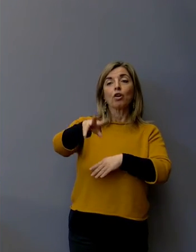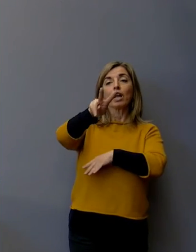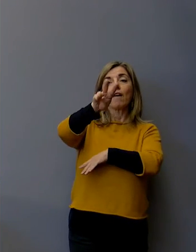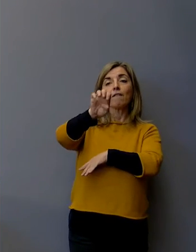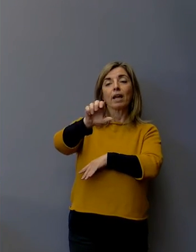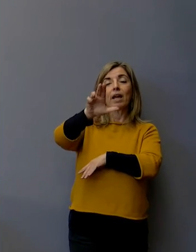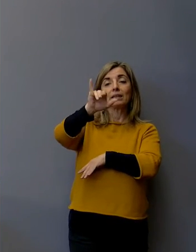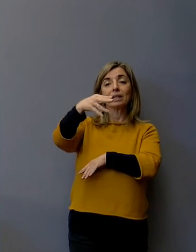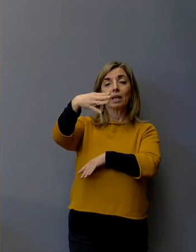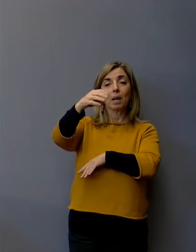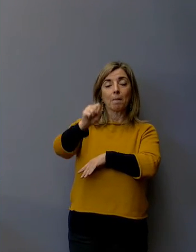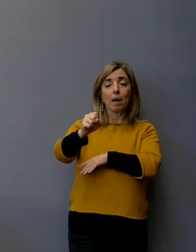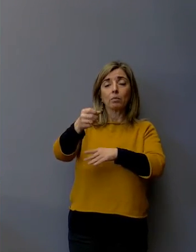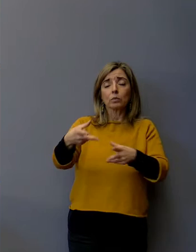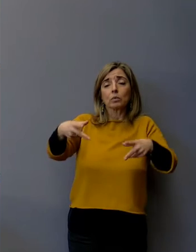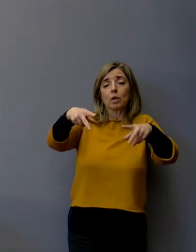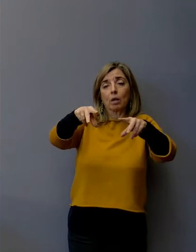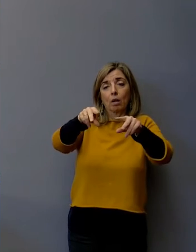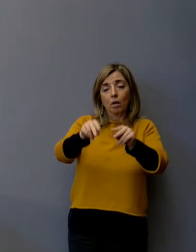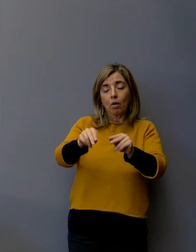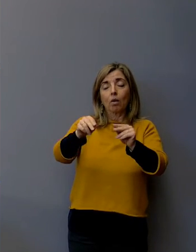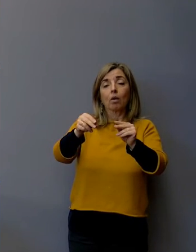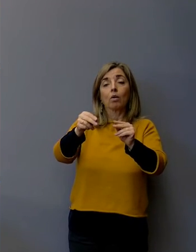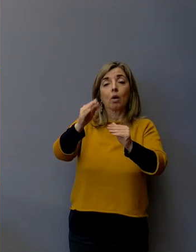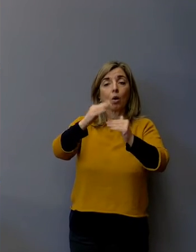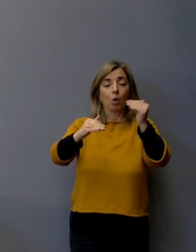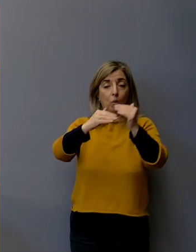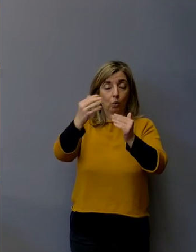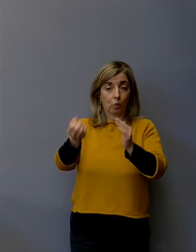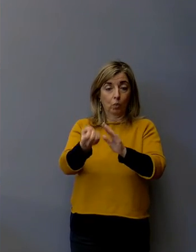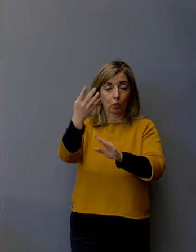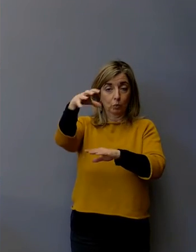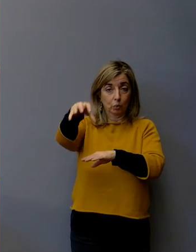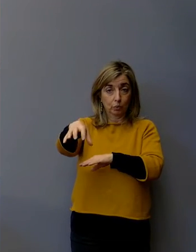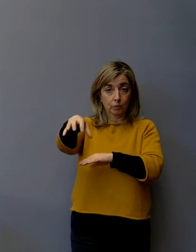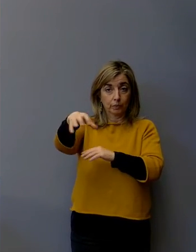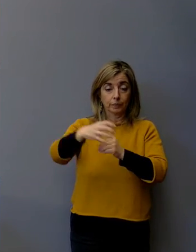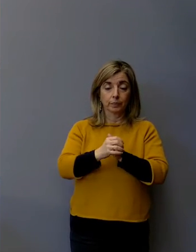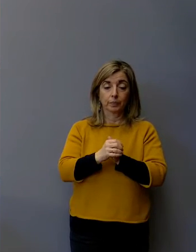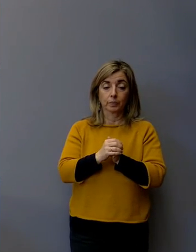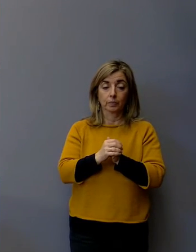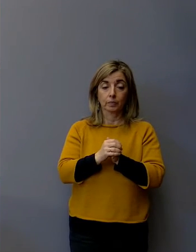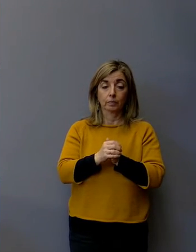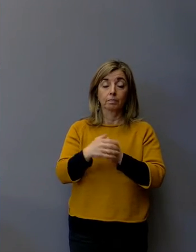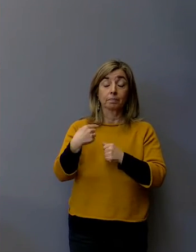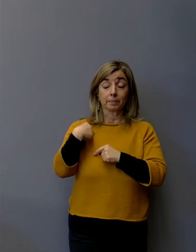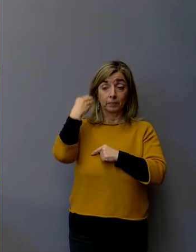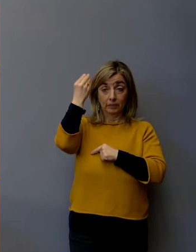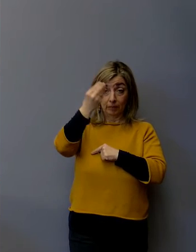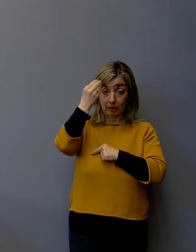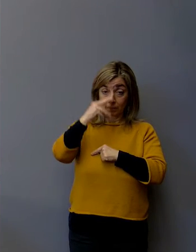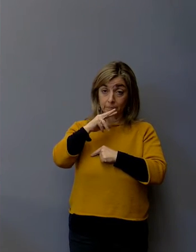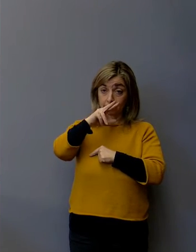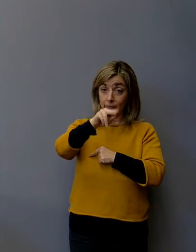all'estrema propaggine del di ponente del nostro territorio pensiamo e lo diciamo senza polemica che non ci